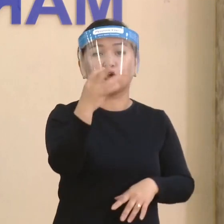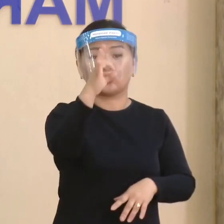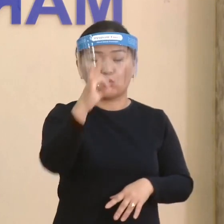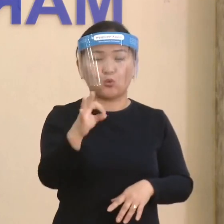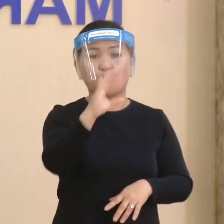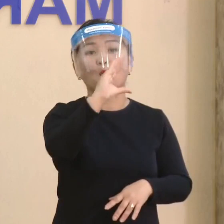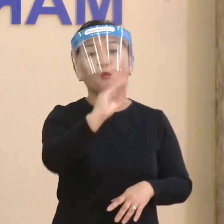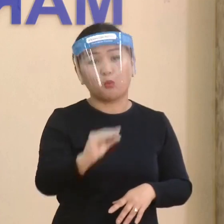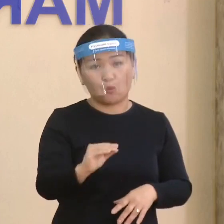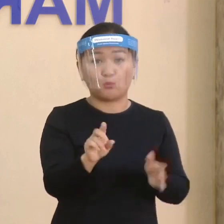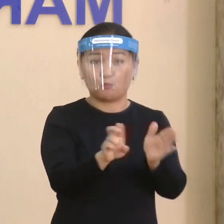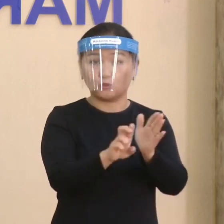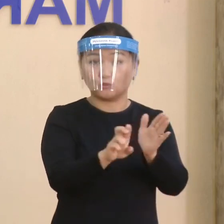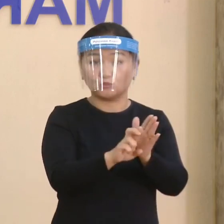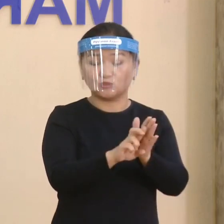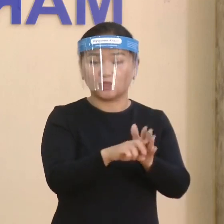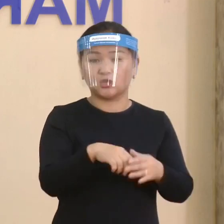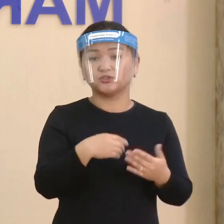өөрөөр хэлбэл